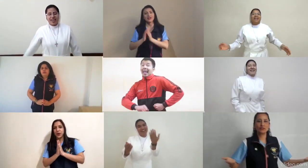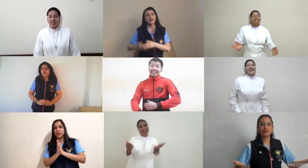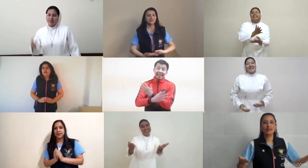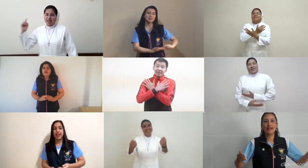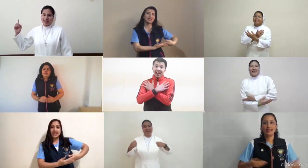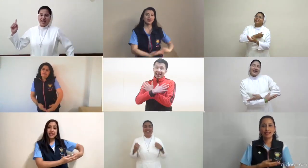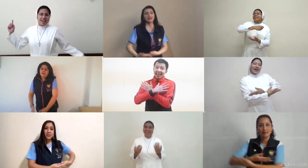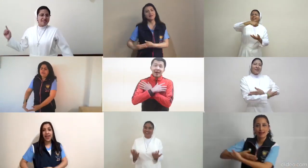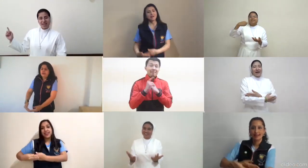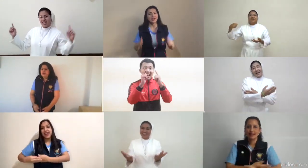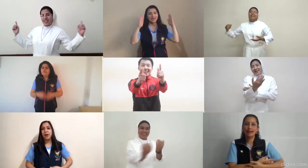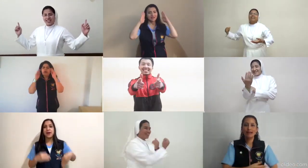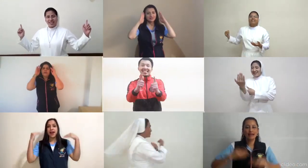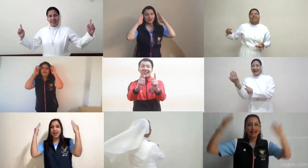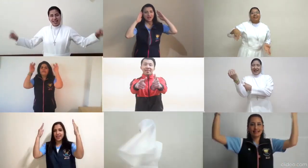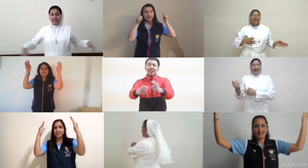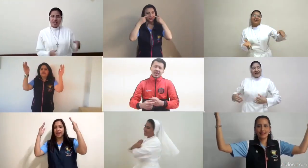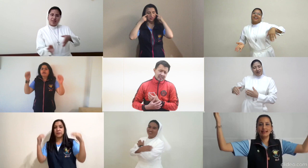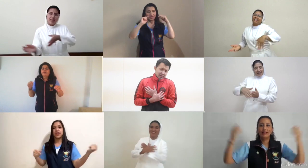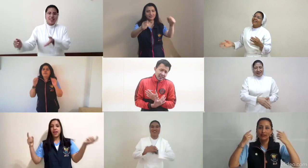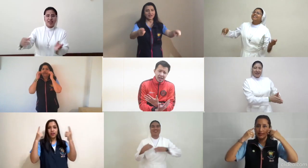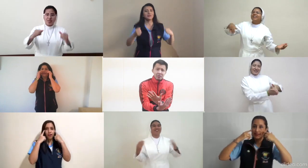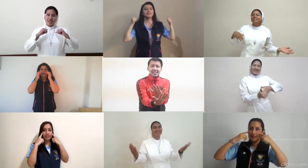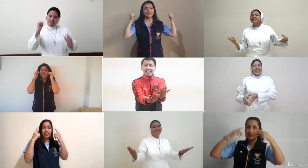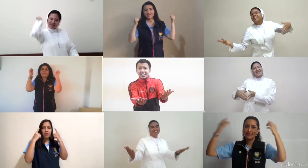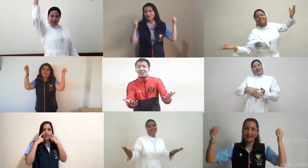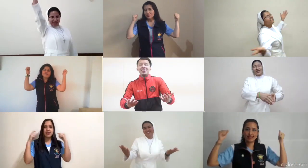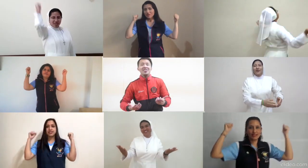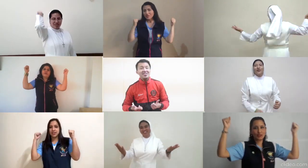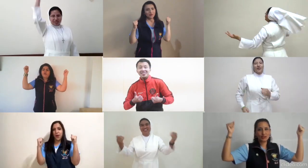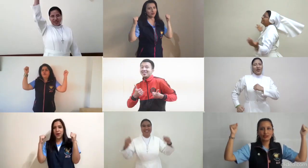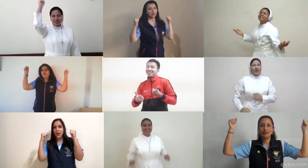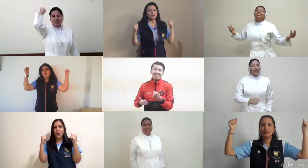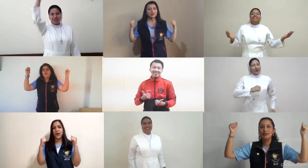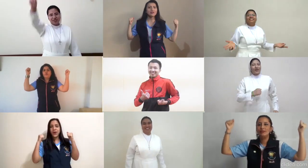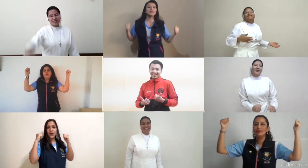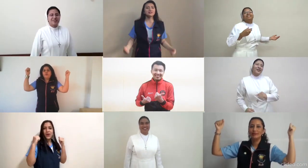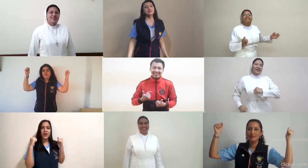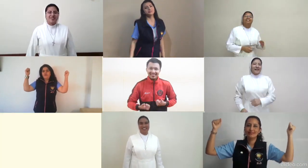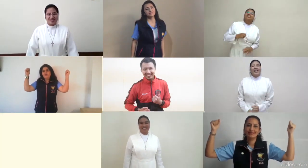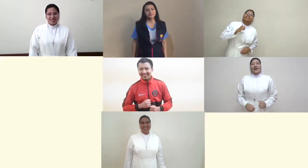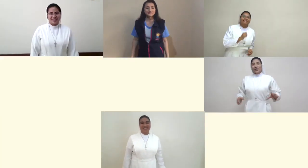misión Es la madre, la maestra y orienta nuestra acción